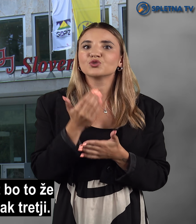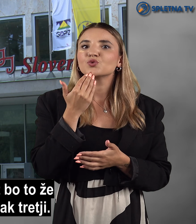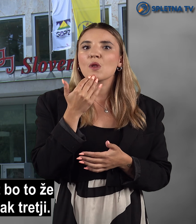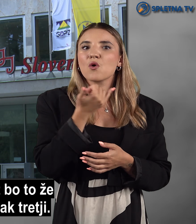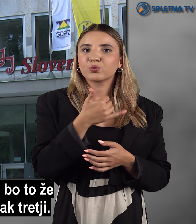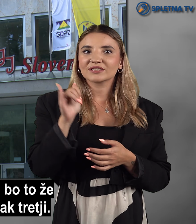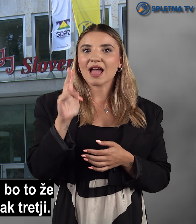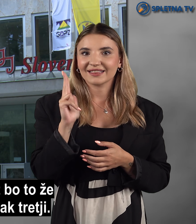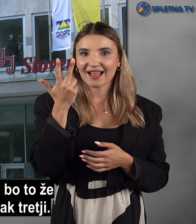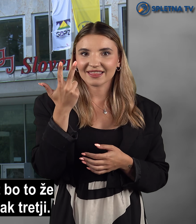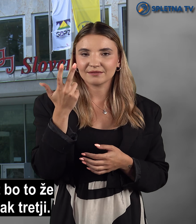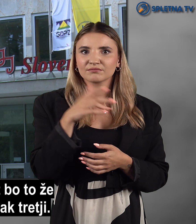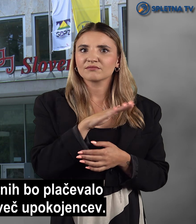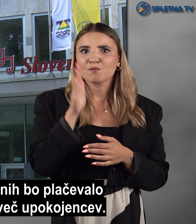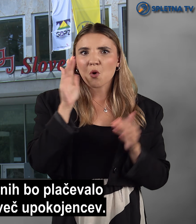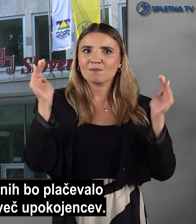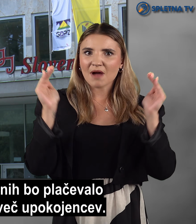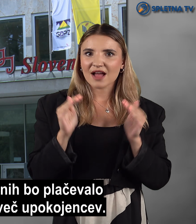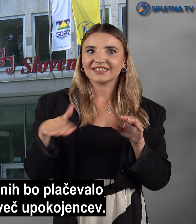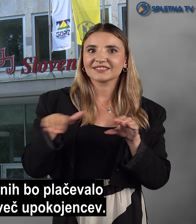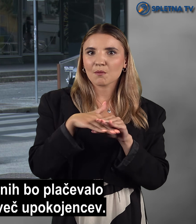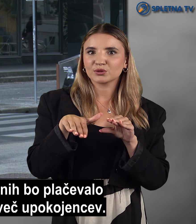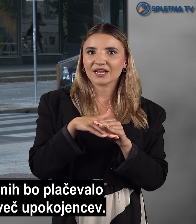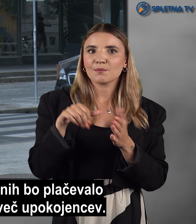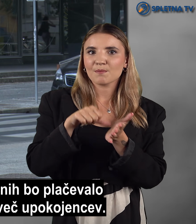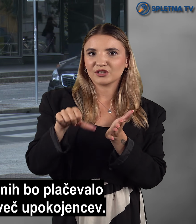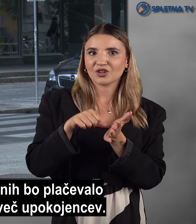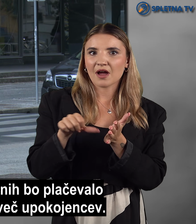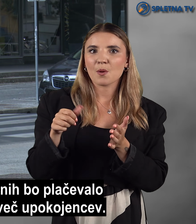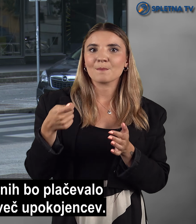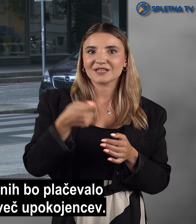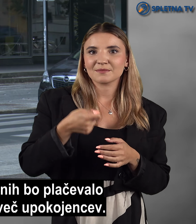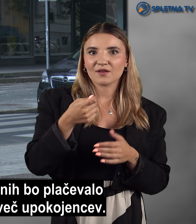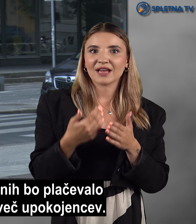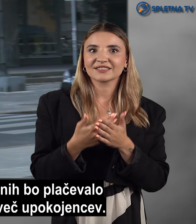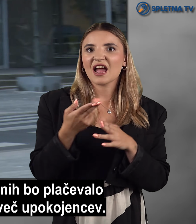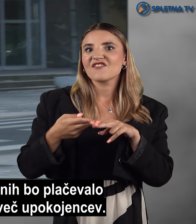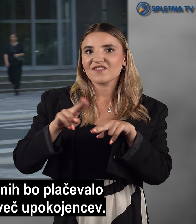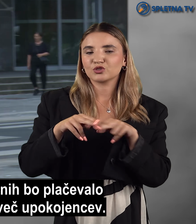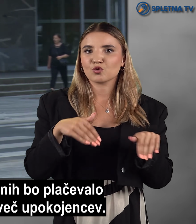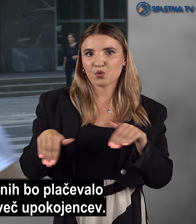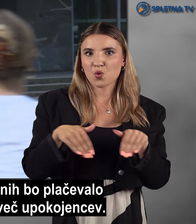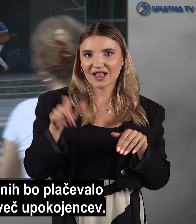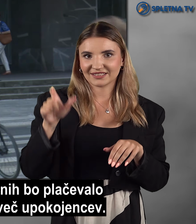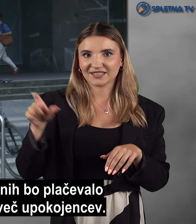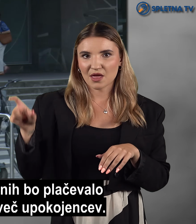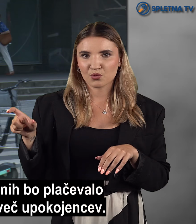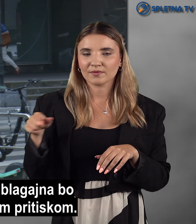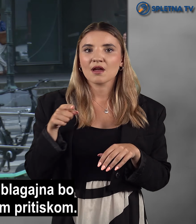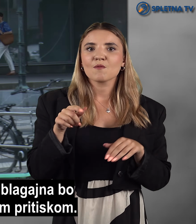že skoraj vsak tretji. Vse manj zaposlenih bo plačevalo prispevke za vse več